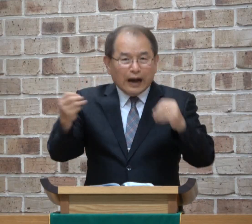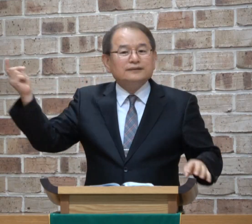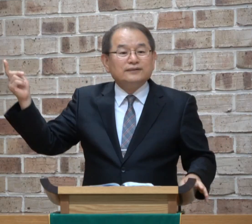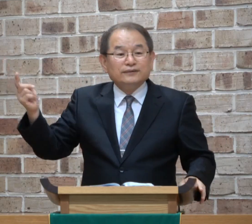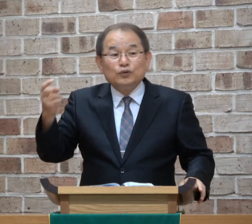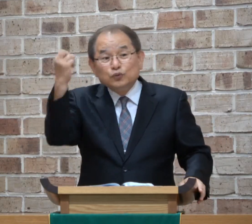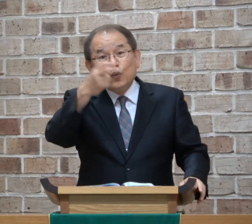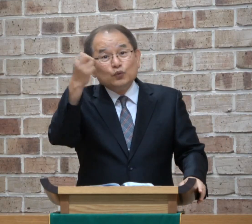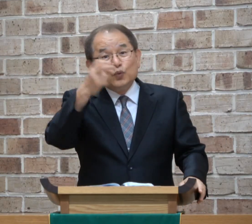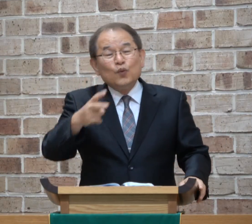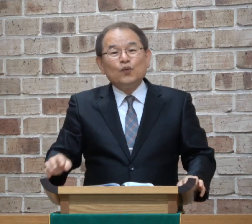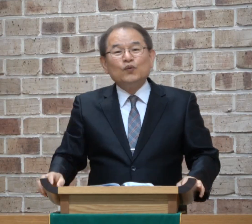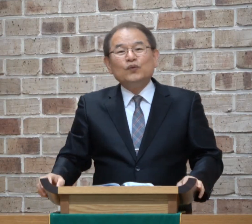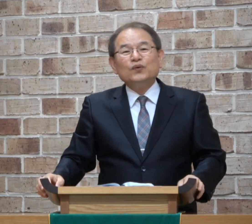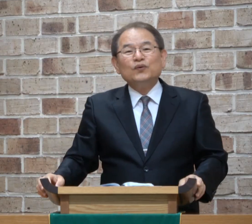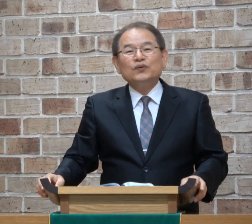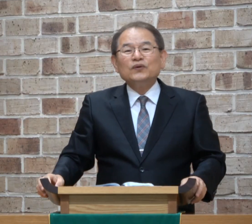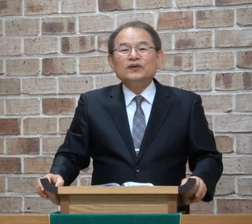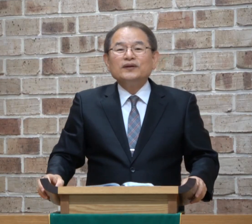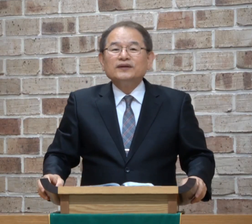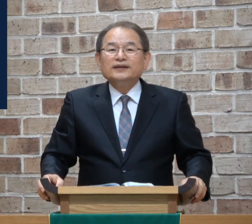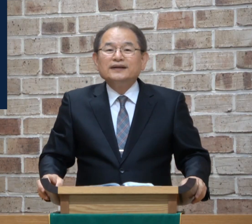세상에 왜 이렇게 가짜가 많아졌을까요?